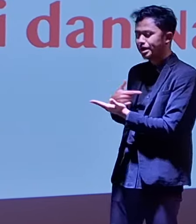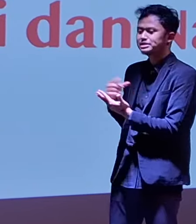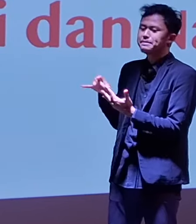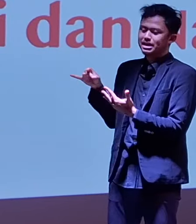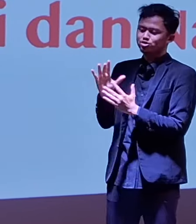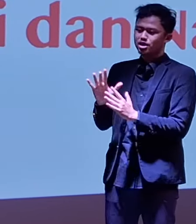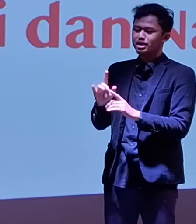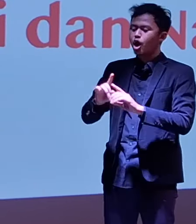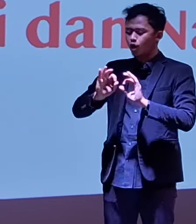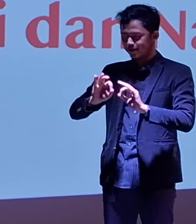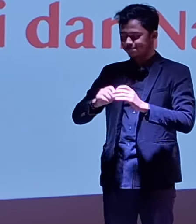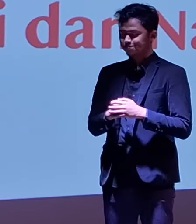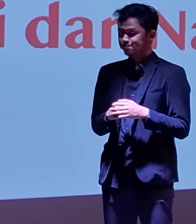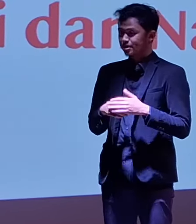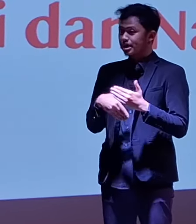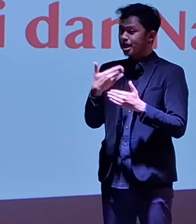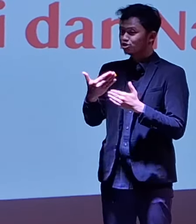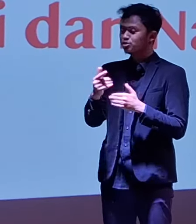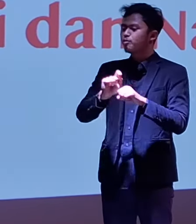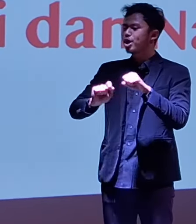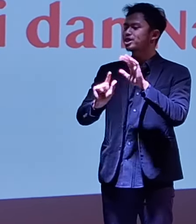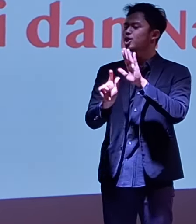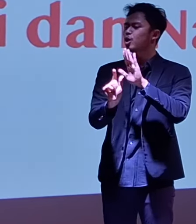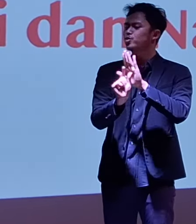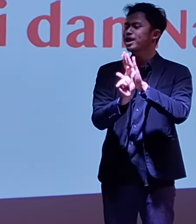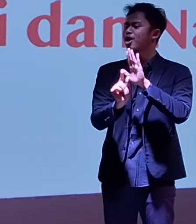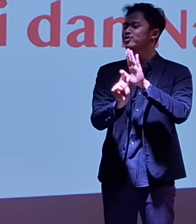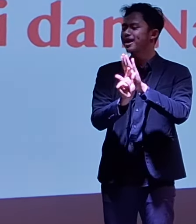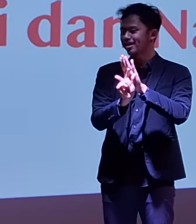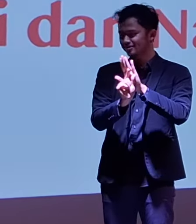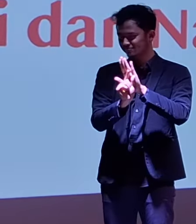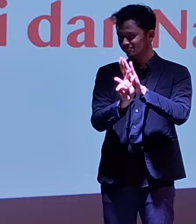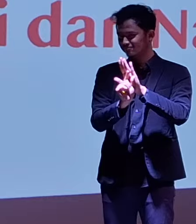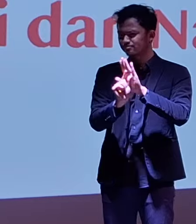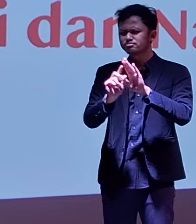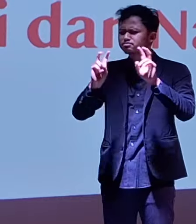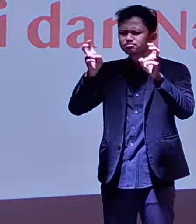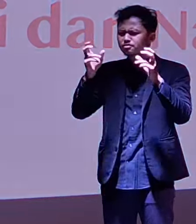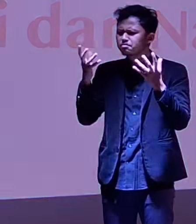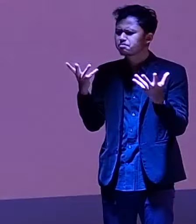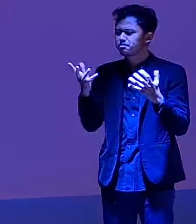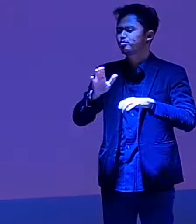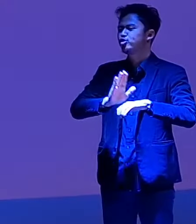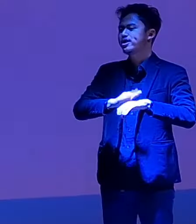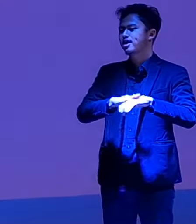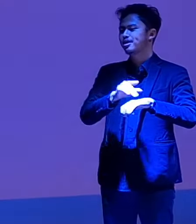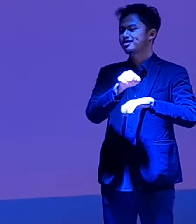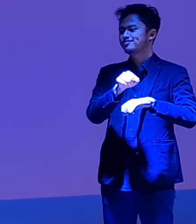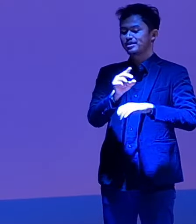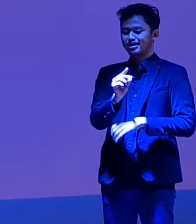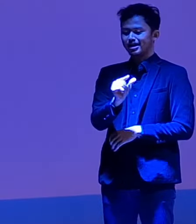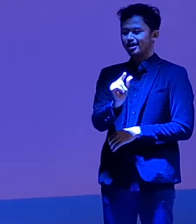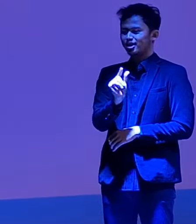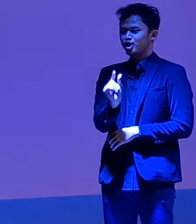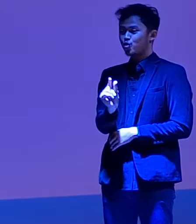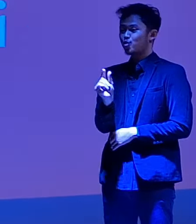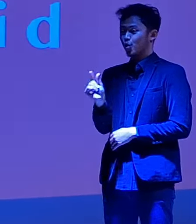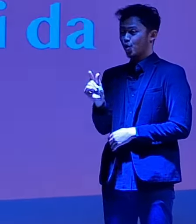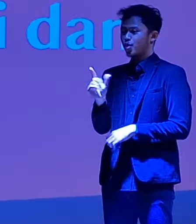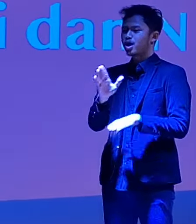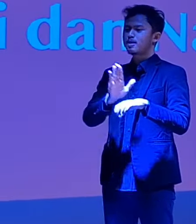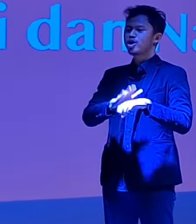ketiga kami menyusun rancangan undang-undang ini kebudayaan. Okay. Jadi RUU kebudayaan itu